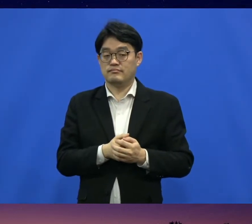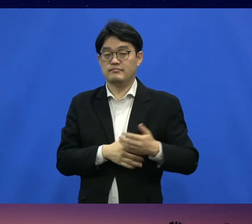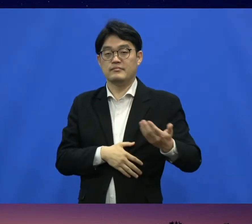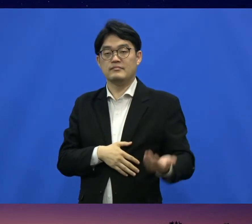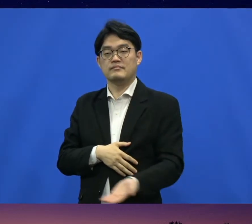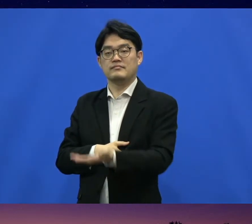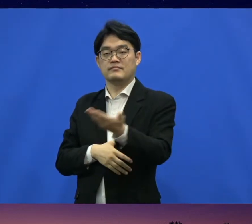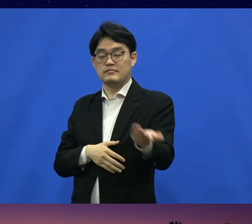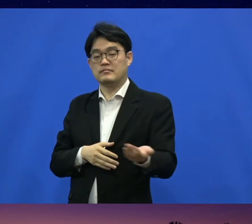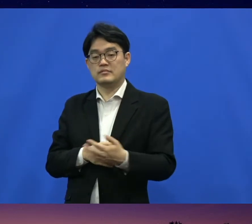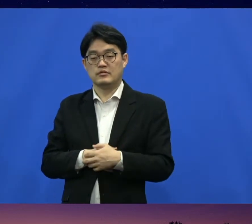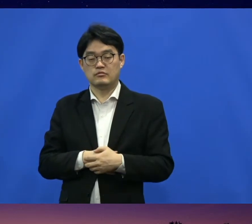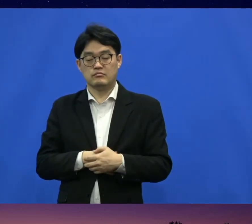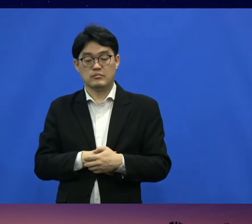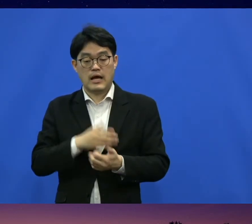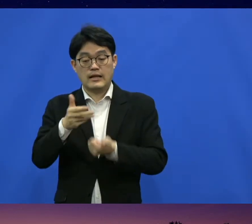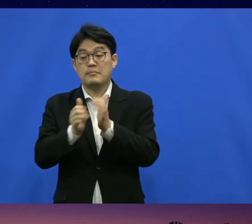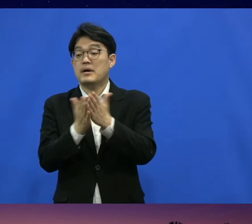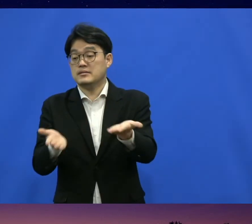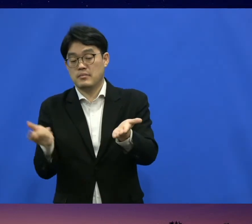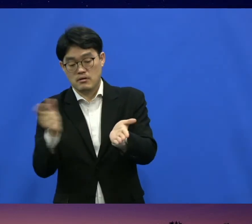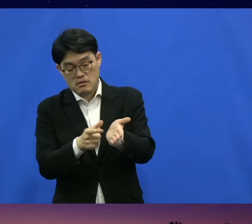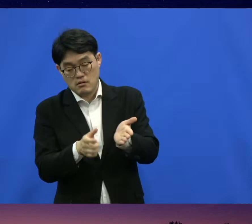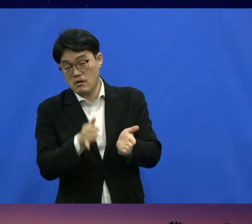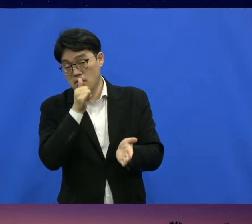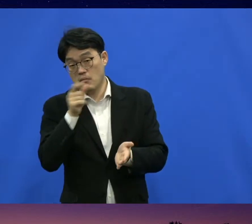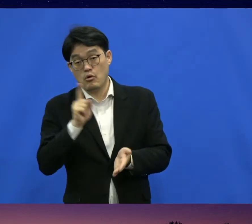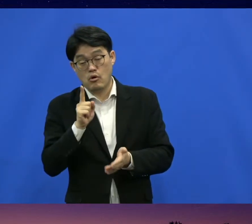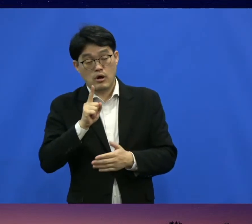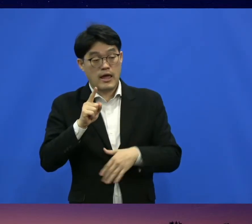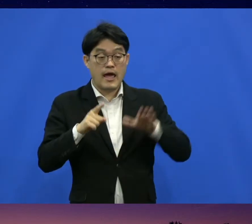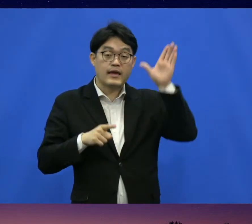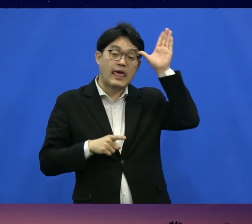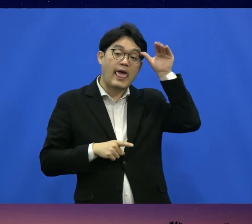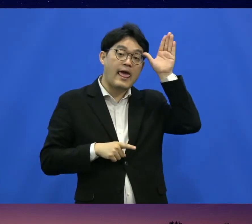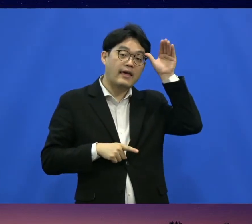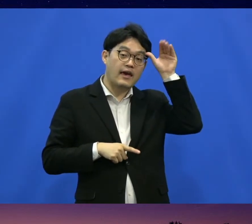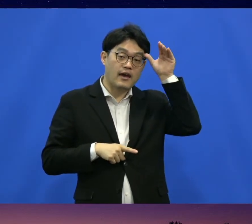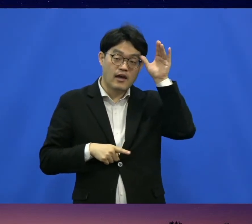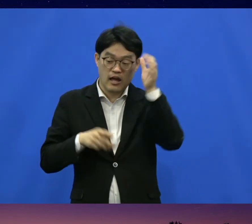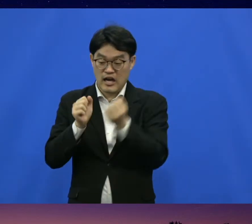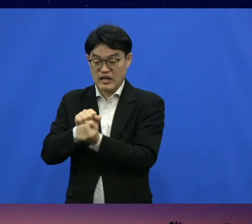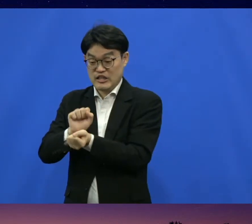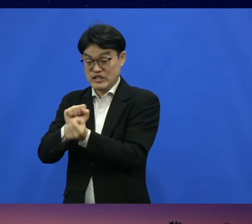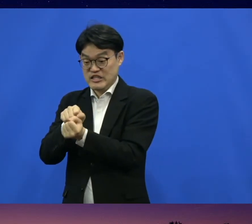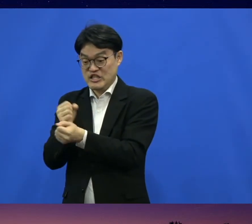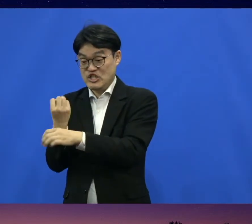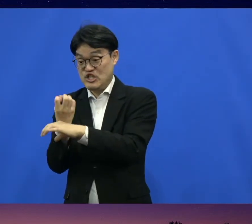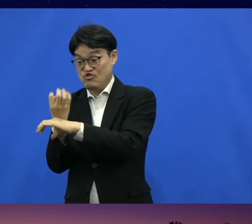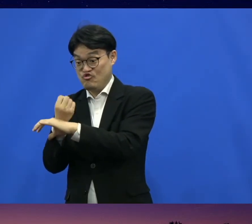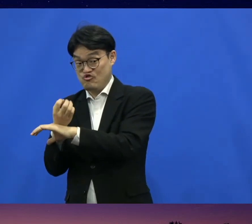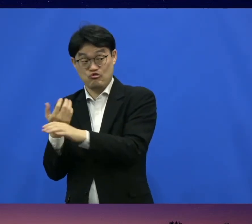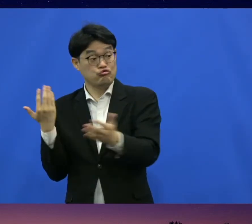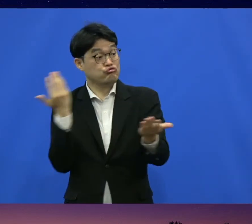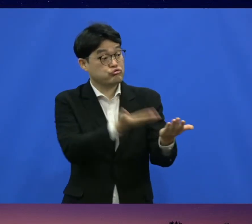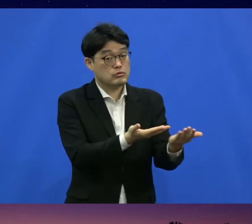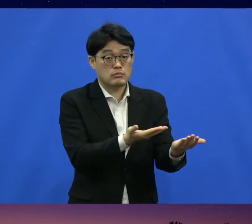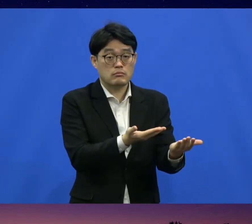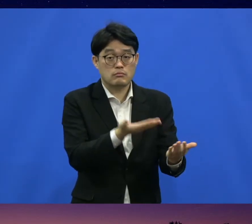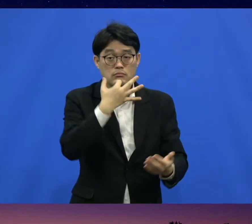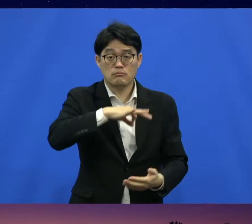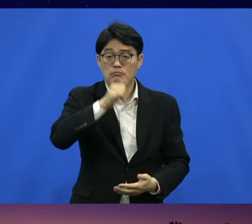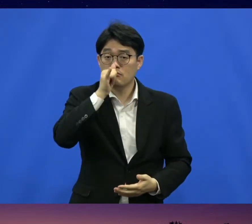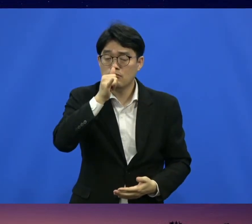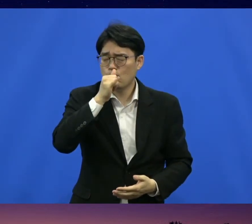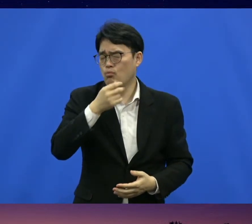말씀을 하셨죠. 귀한 것을 귀하게 여길 줄 모르는 사람들, 귀한 것을 귀하게 여겨야 하는데 그걸 여기지